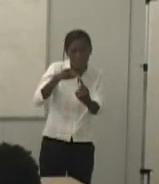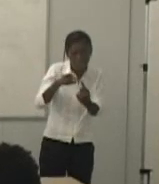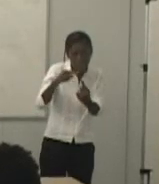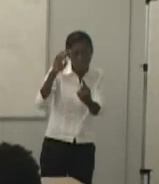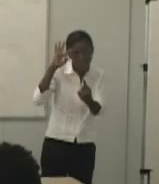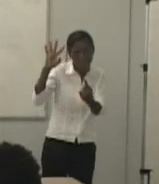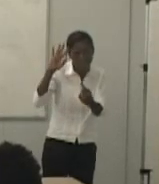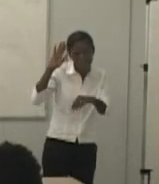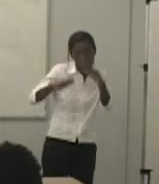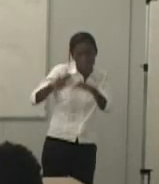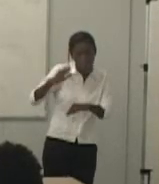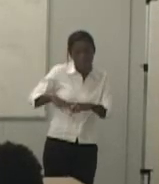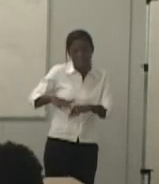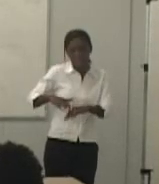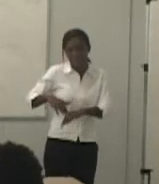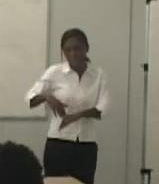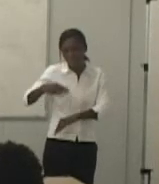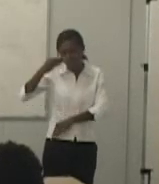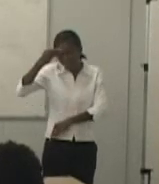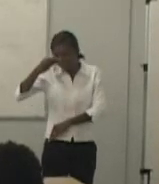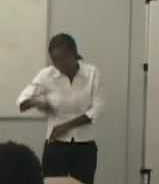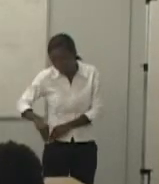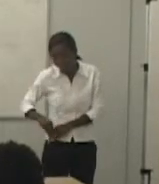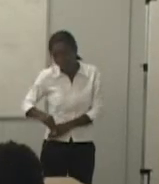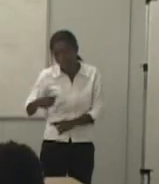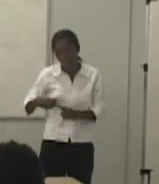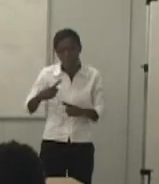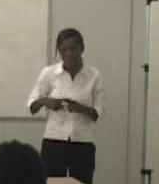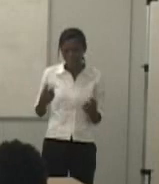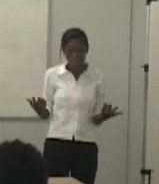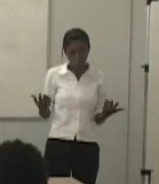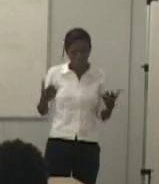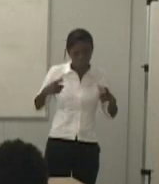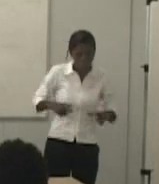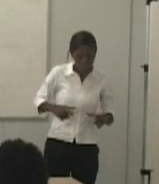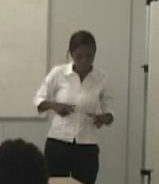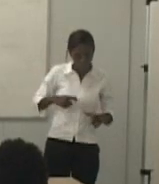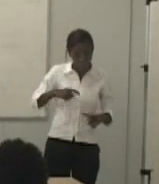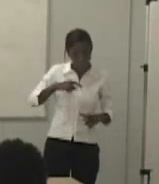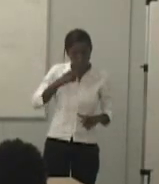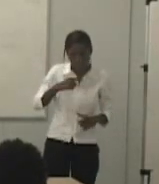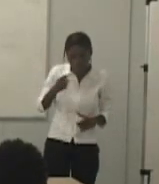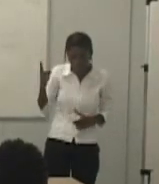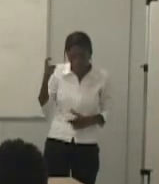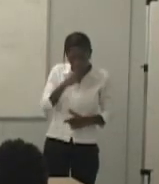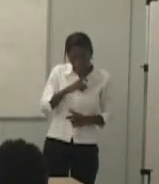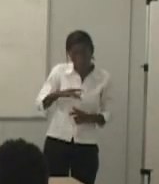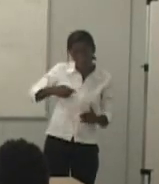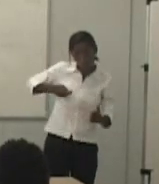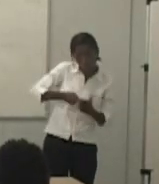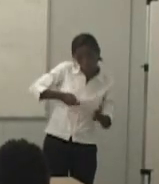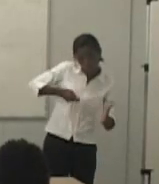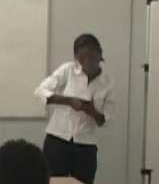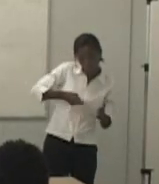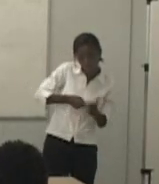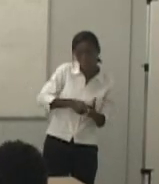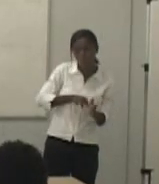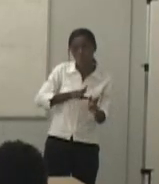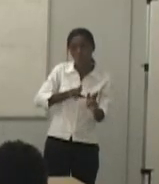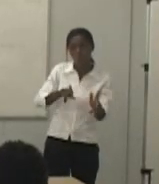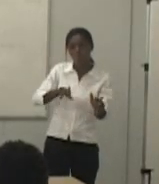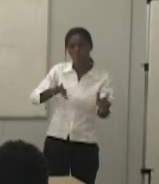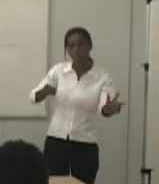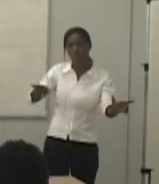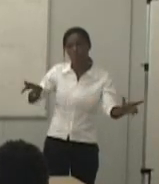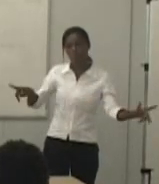desanima que as condições não são aquelas que a gente quer mas a gente aqui tá lutando para construir uma coisa diferente tá